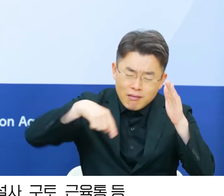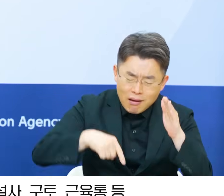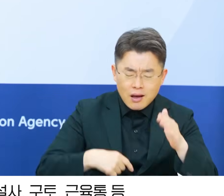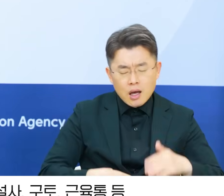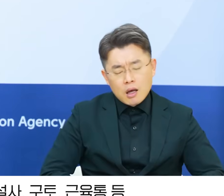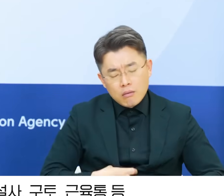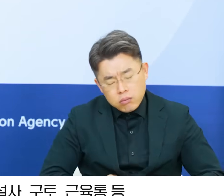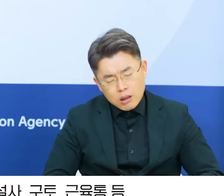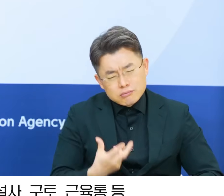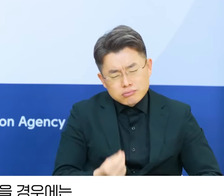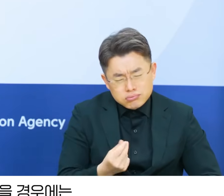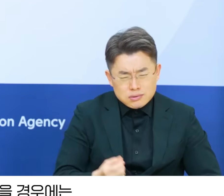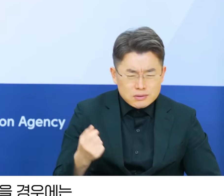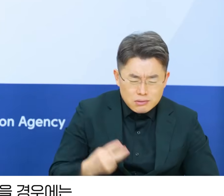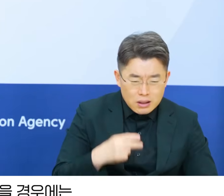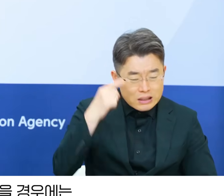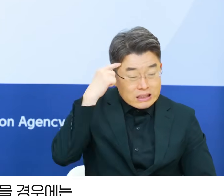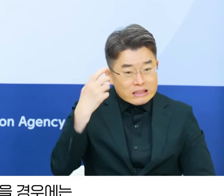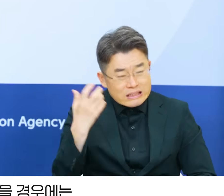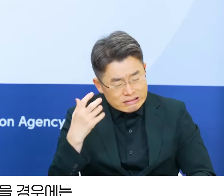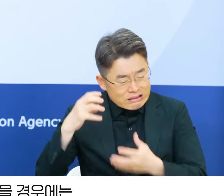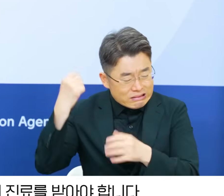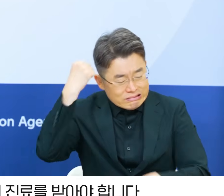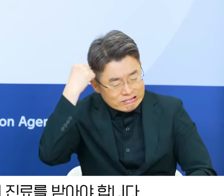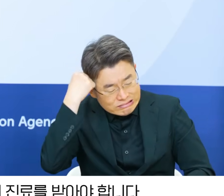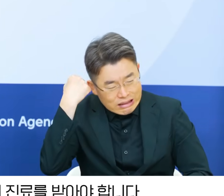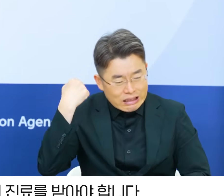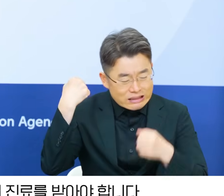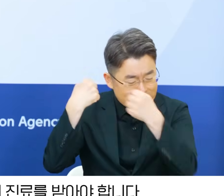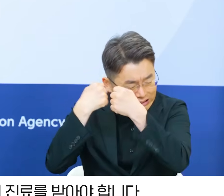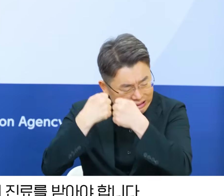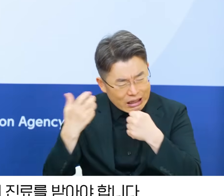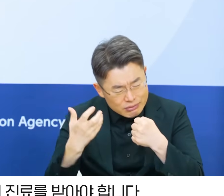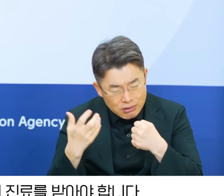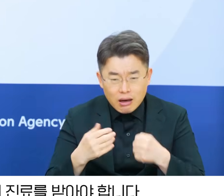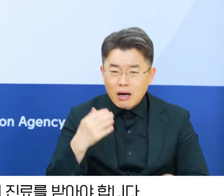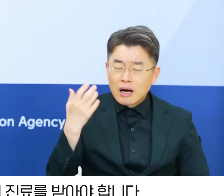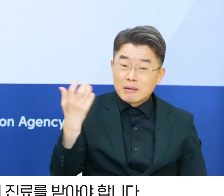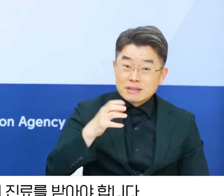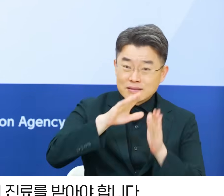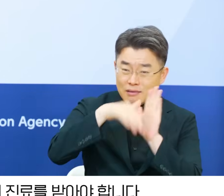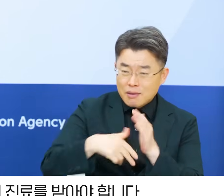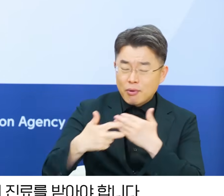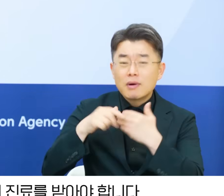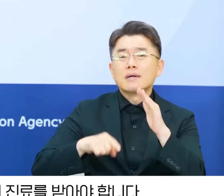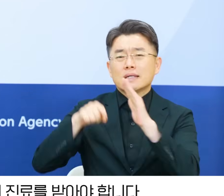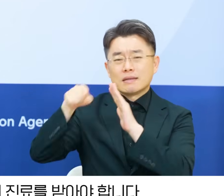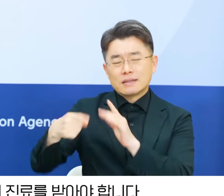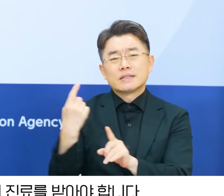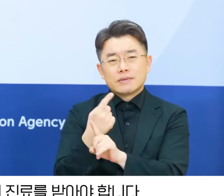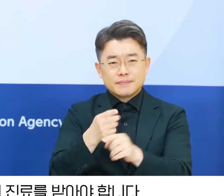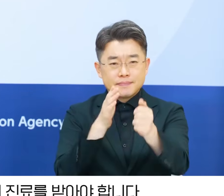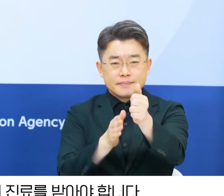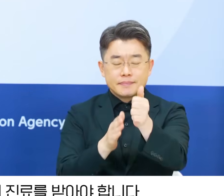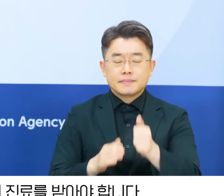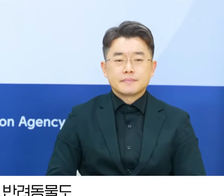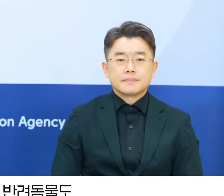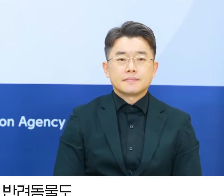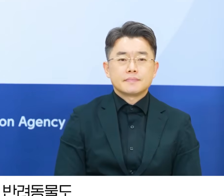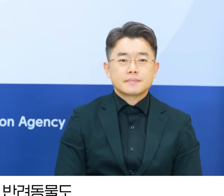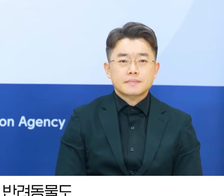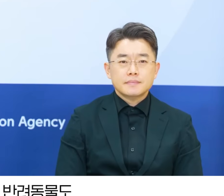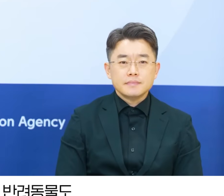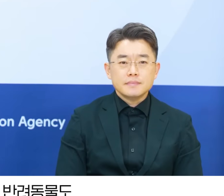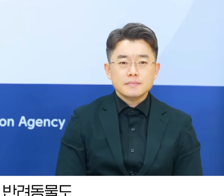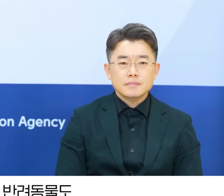구토, 근육통 등 감염 증상이 있을 경우에는 즉시 의료기관을 방문해서 진료를 받아야 합니다.